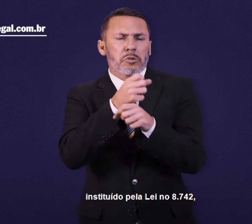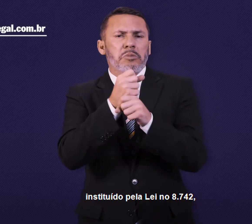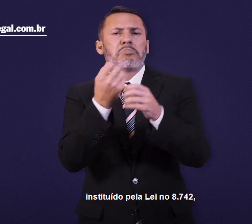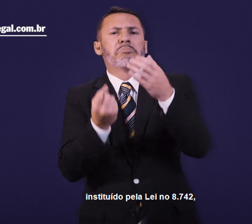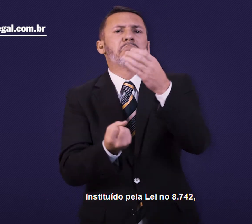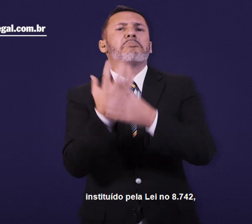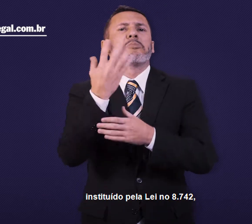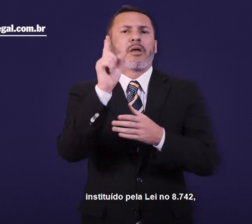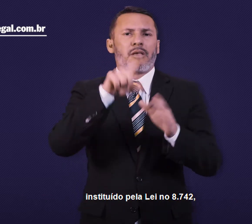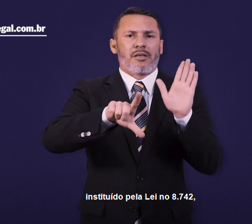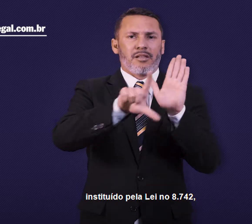instituído pela Lei nº